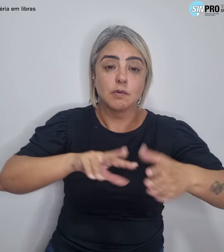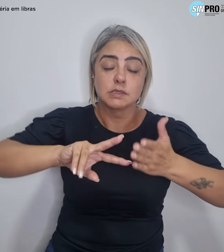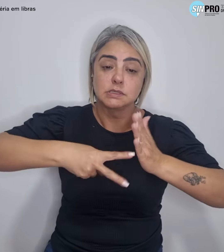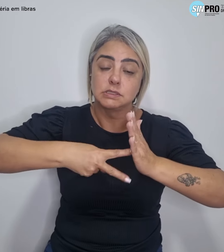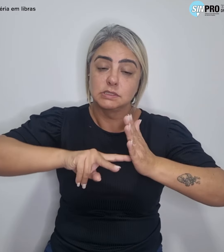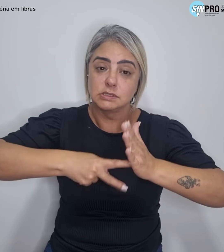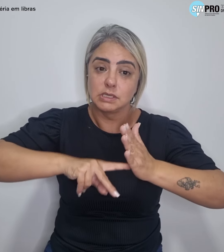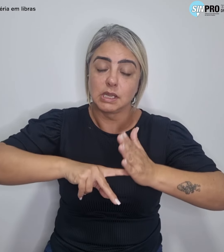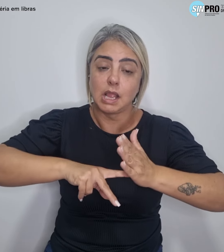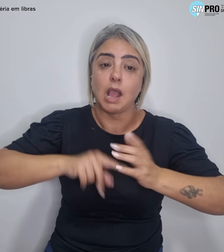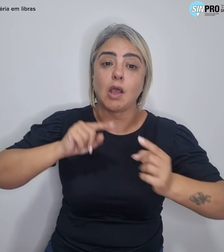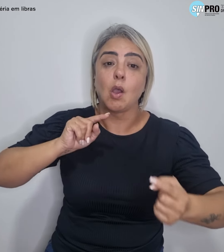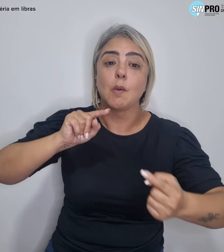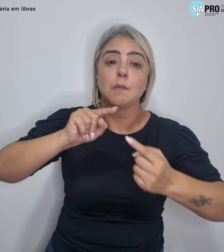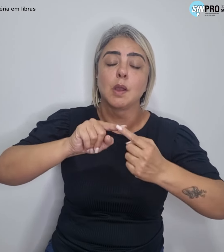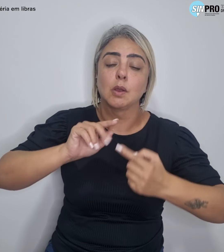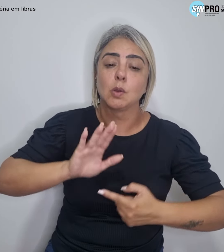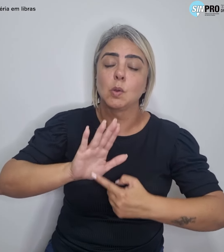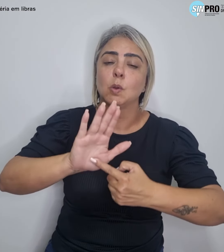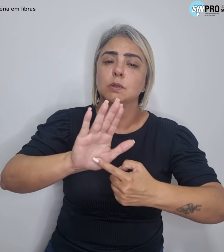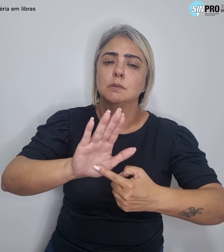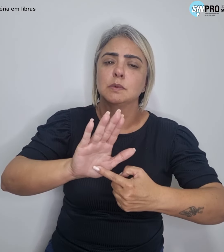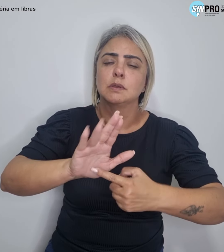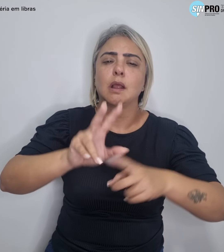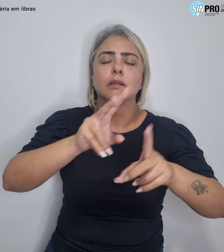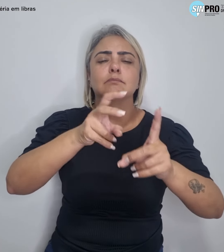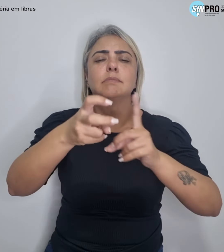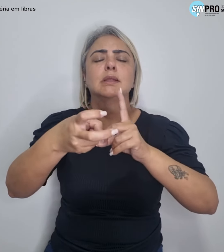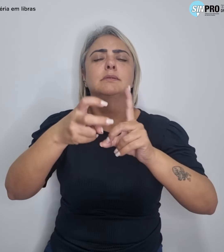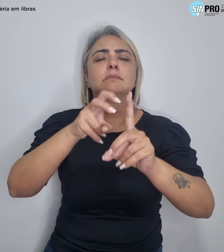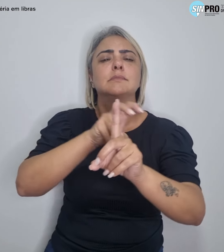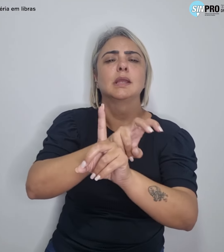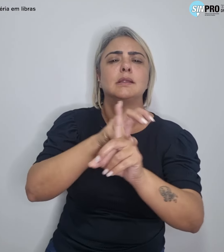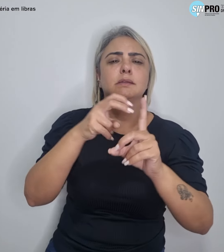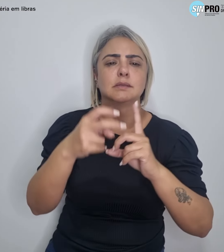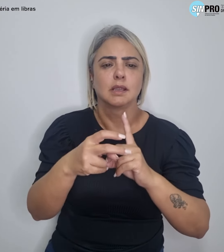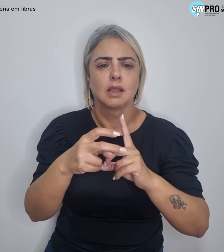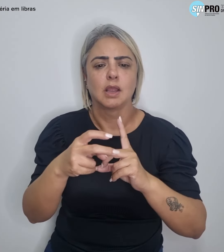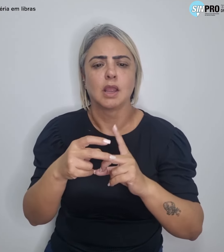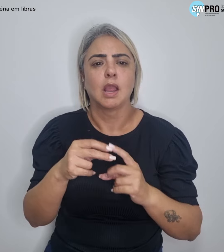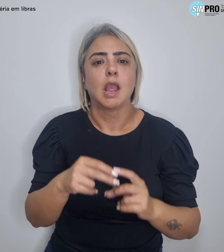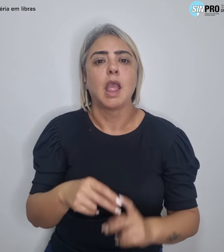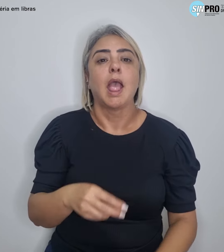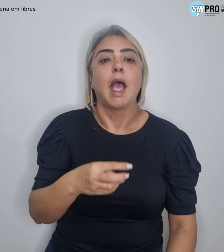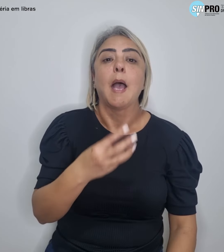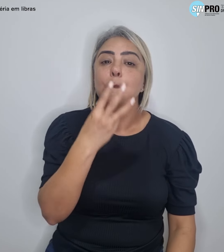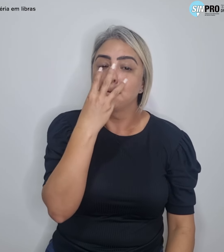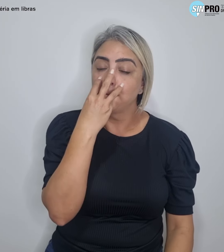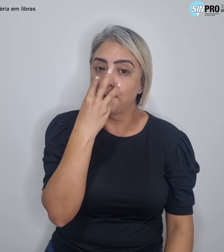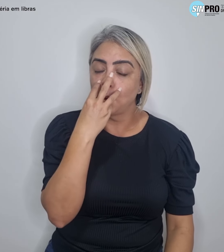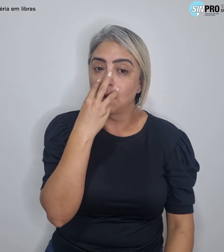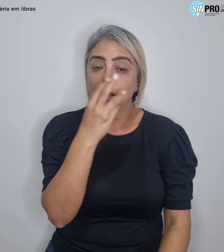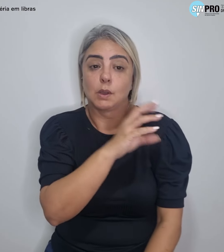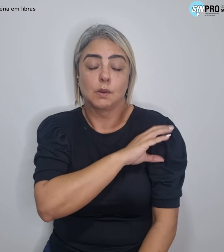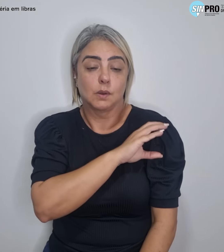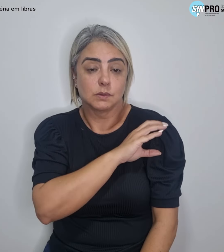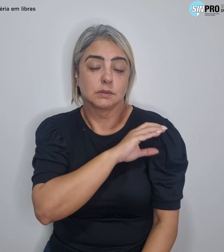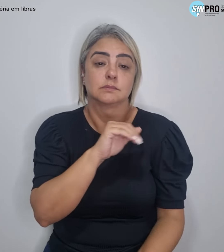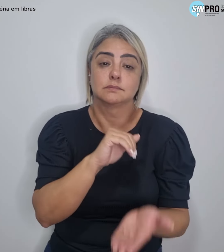busca contribuir nessa perspectiva. Segundo Mônica Caldeira, coordenadora da Secretaria de